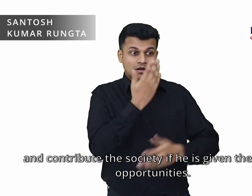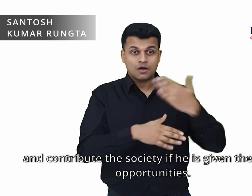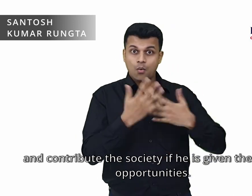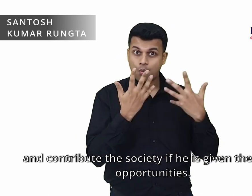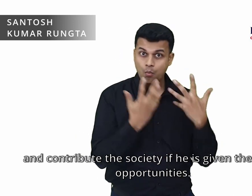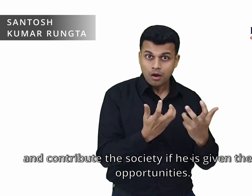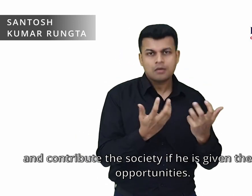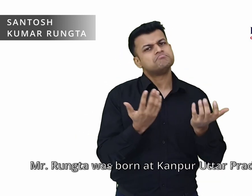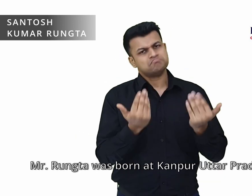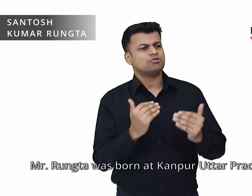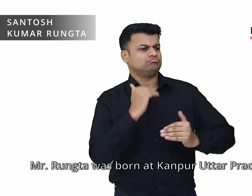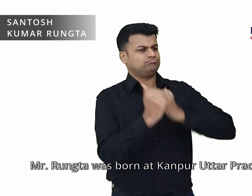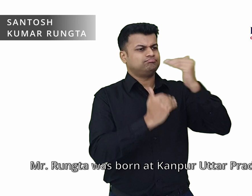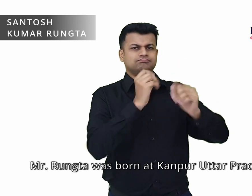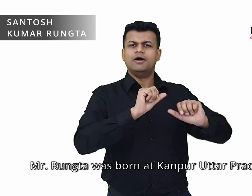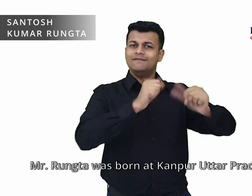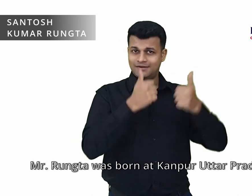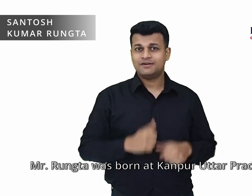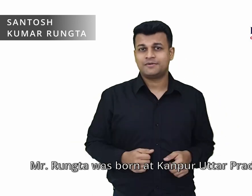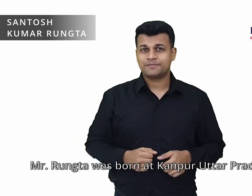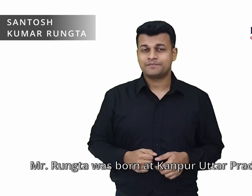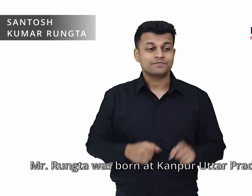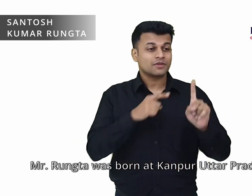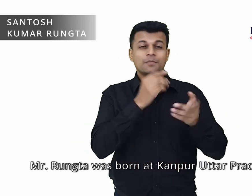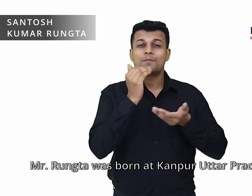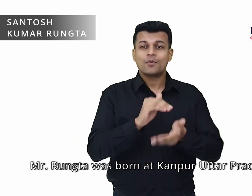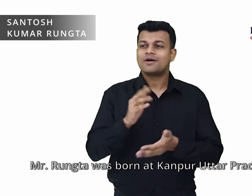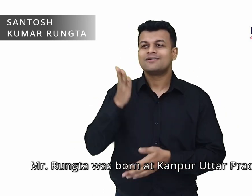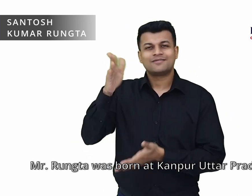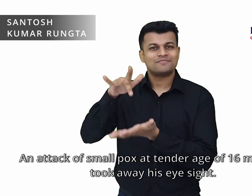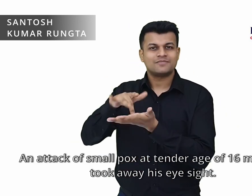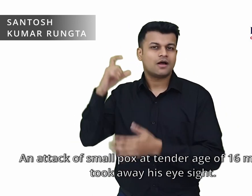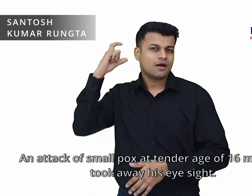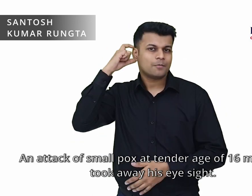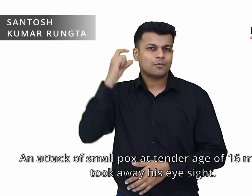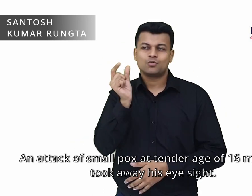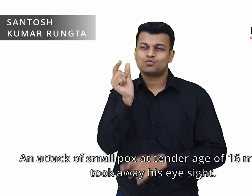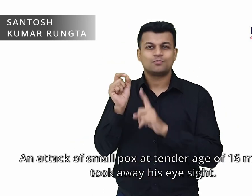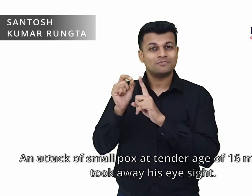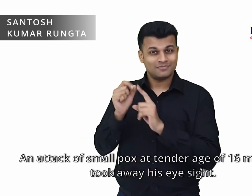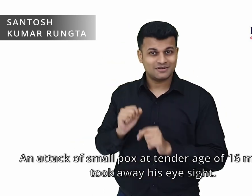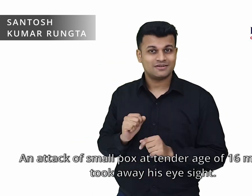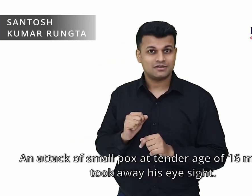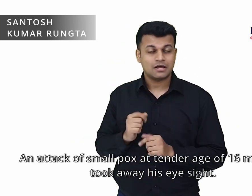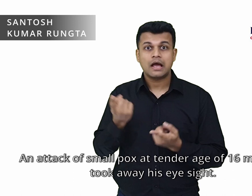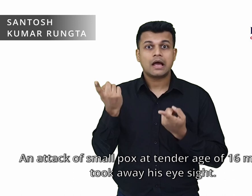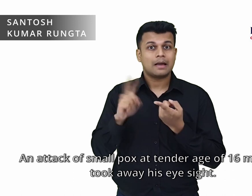तो। श्री रुंगटा का जन्म कानपुर उत्तर प्रदेश में हुआ था। 16 महीने की छोटी सी उम्र में चेचक के